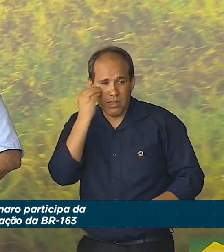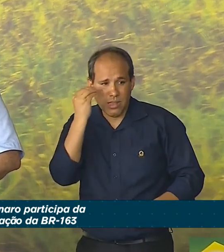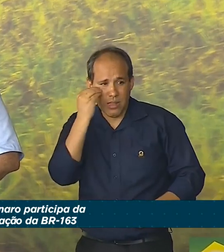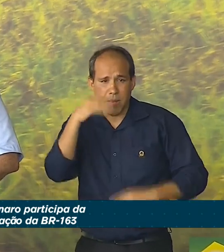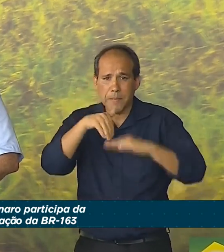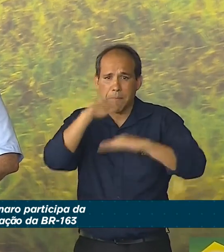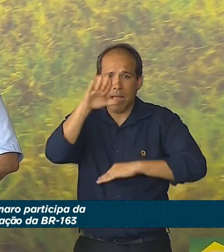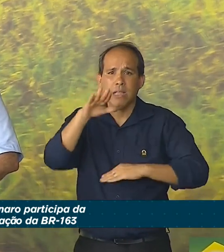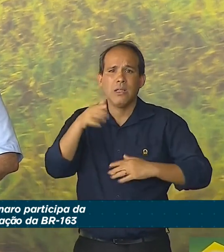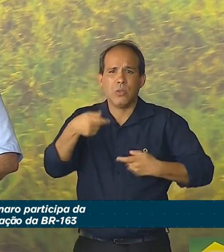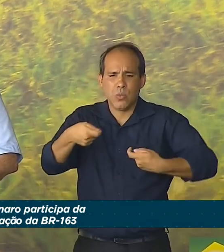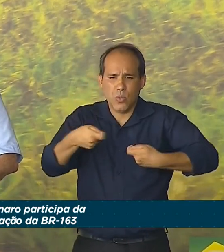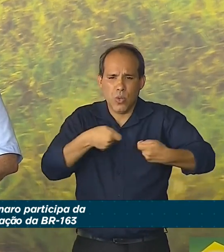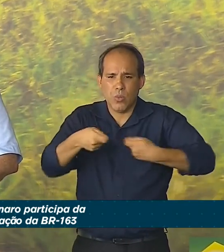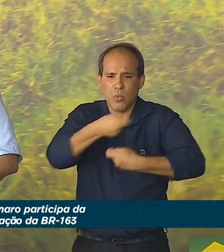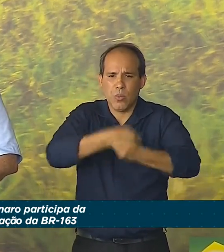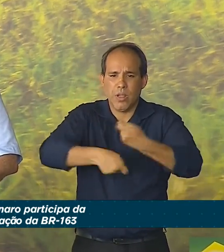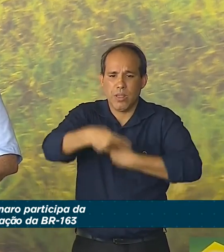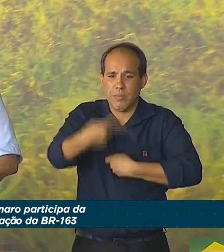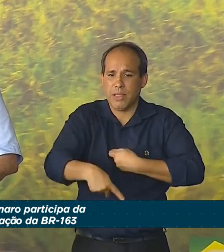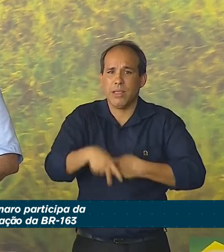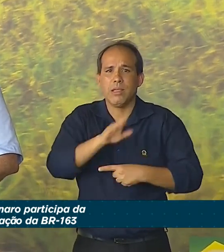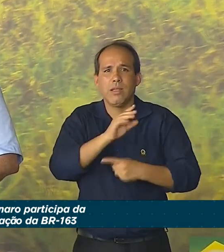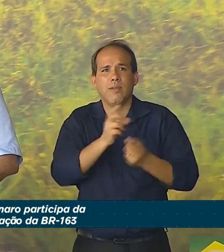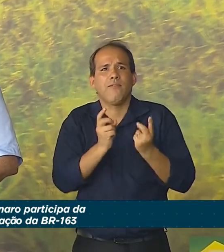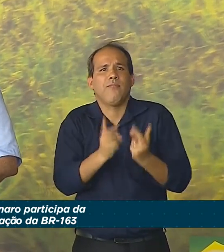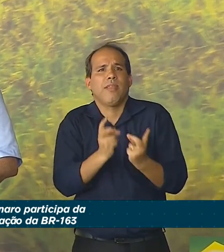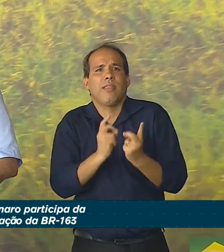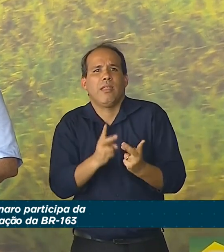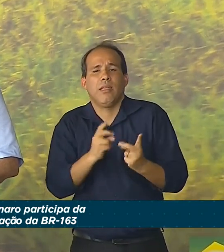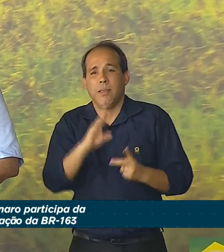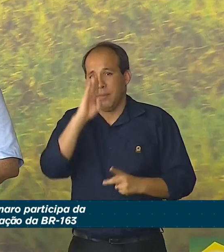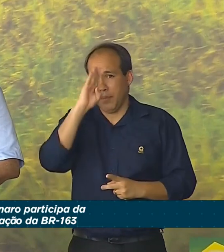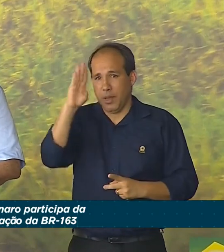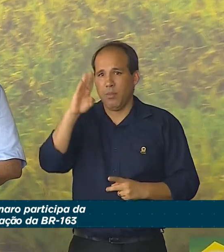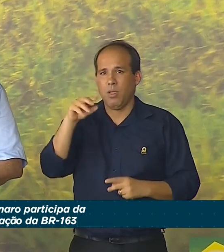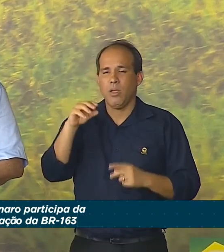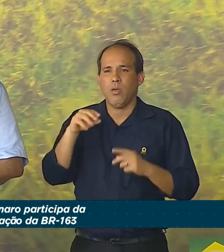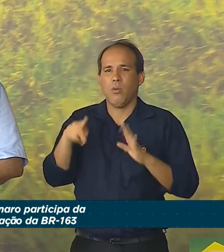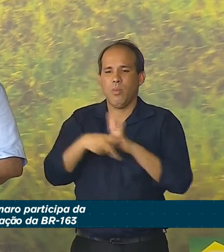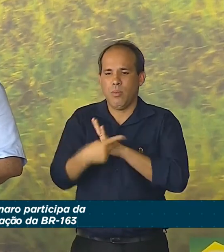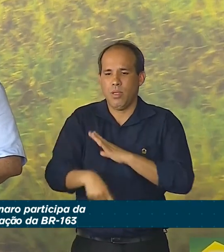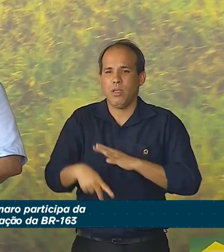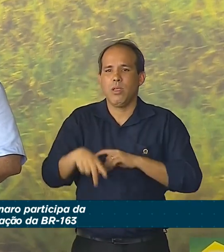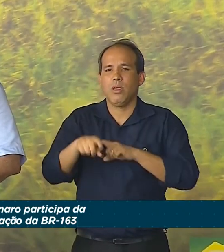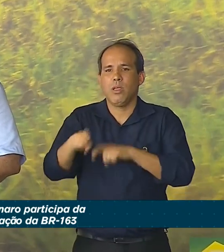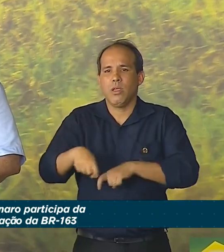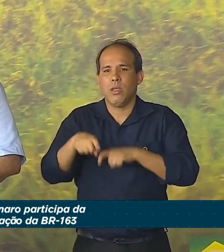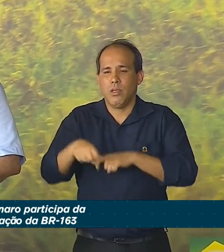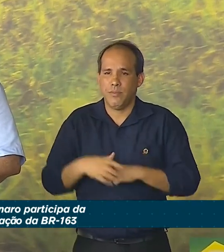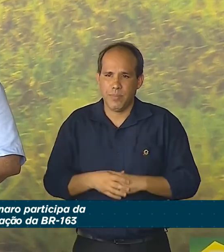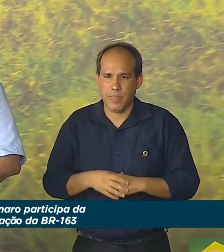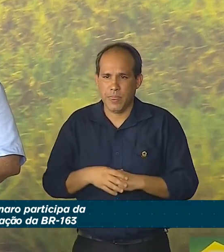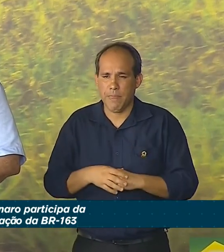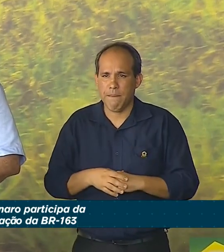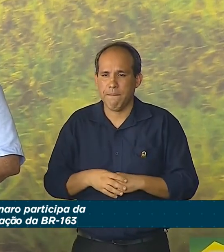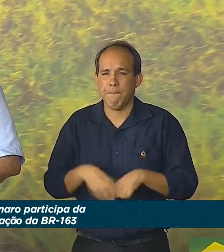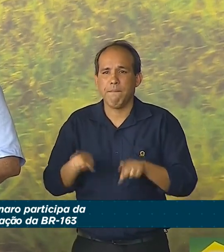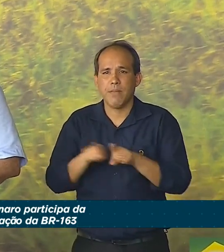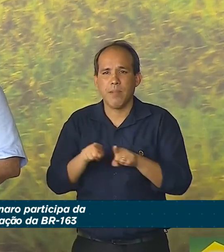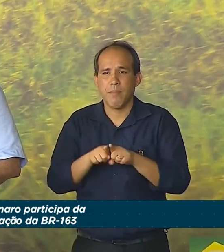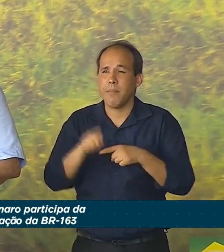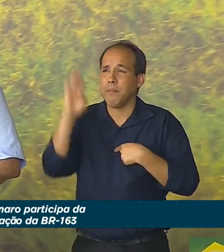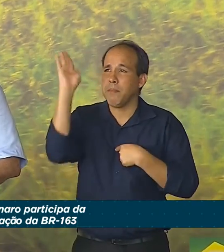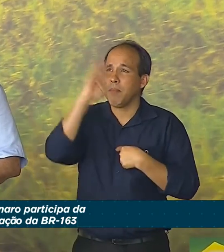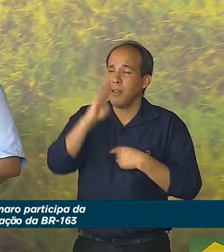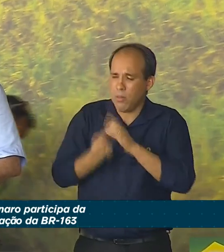mais comércio para aquilo que nós produzimos, em especial o que vem do campo. E assim sendo, o Brasil